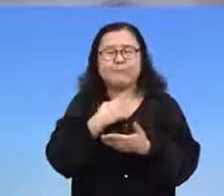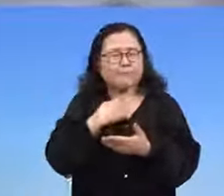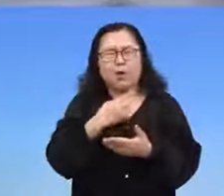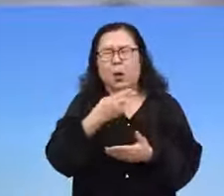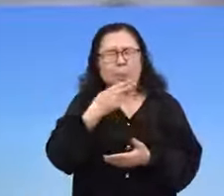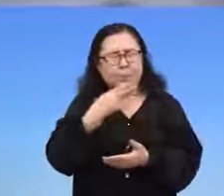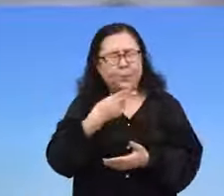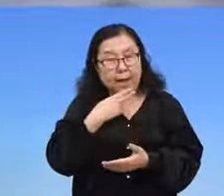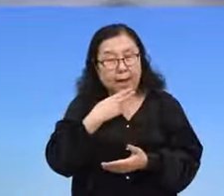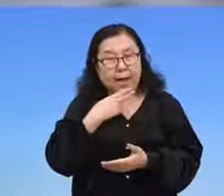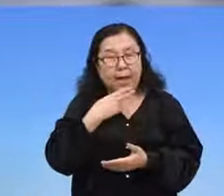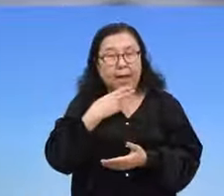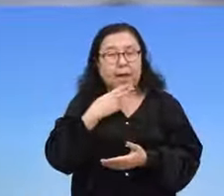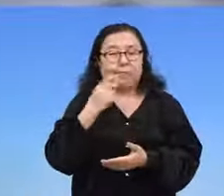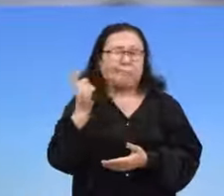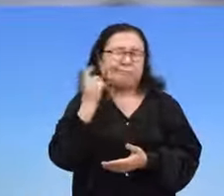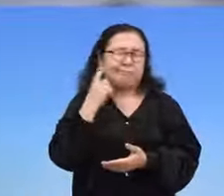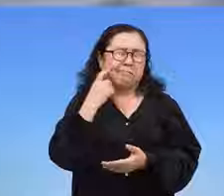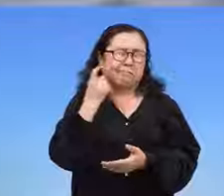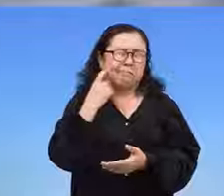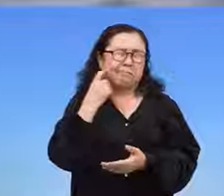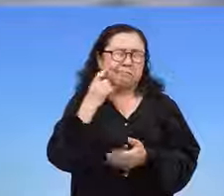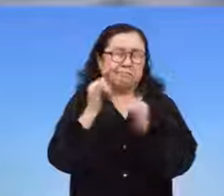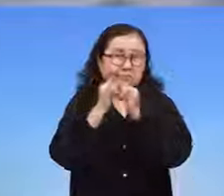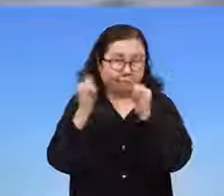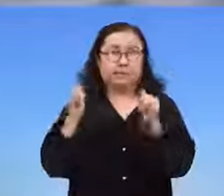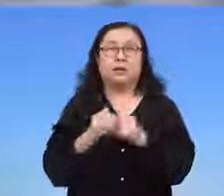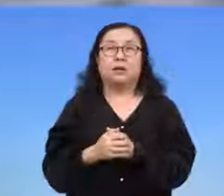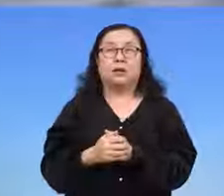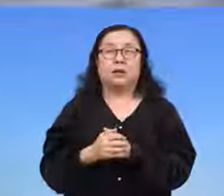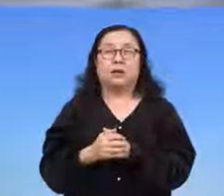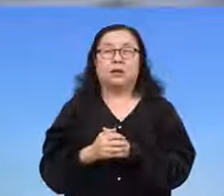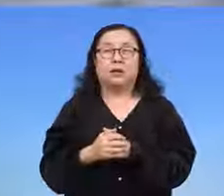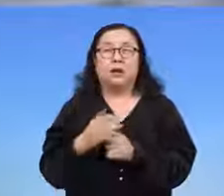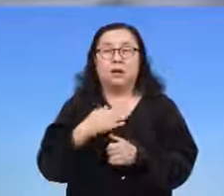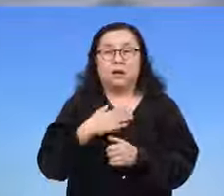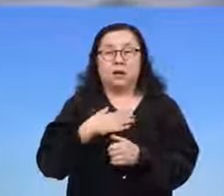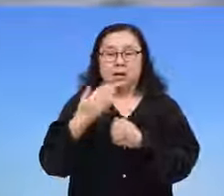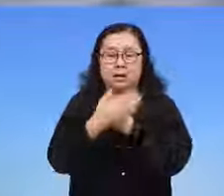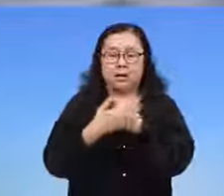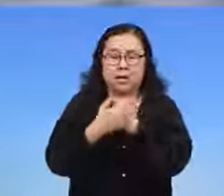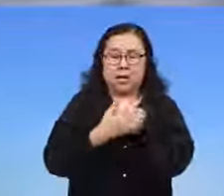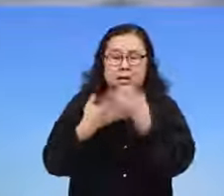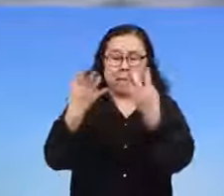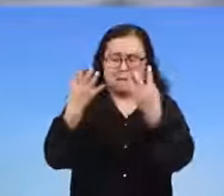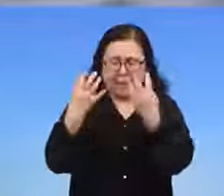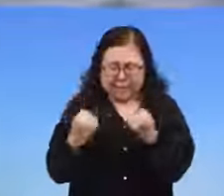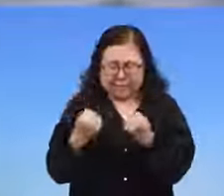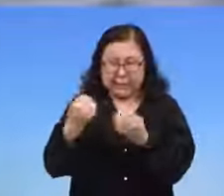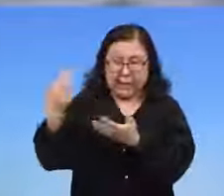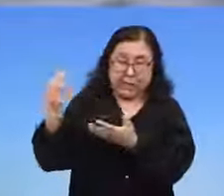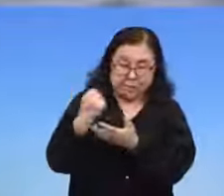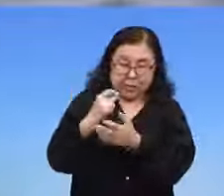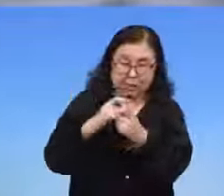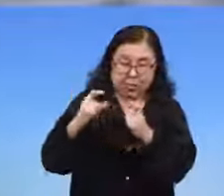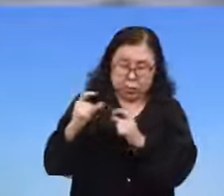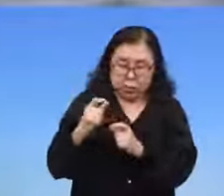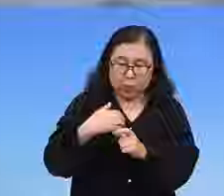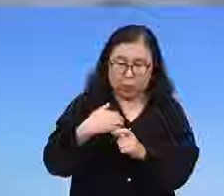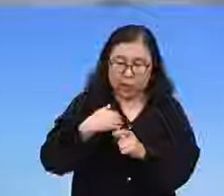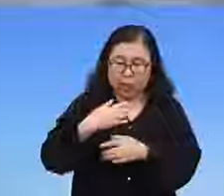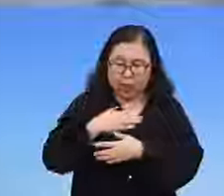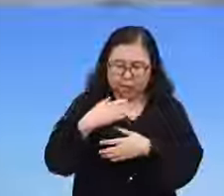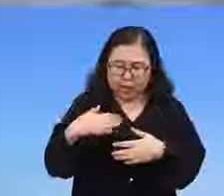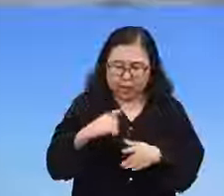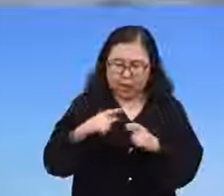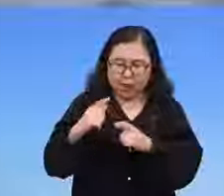위선자예요. 오히려 은혜를 받으면 받을수록 내 연약함이 더 많이 드러납니다. 왜? 빛 대신 주님께 가까이